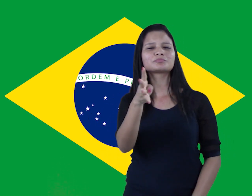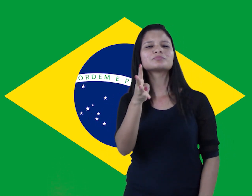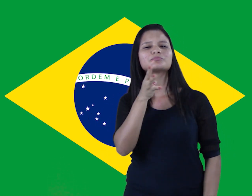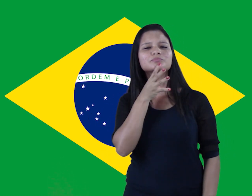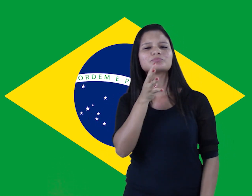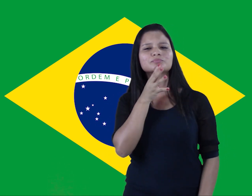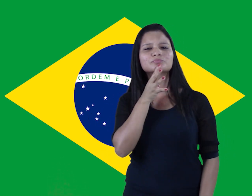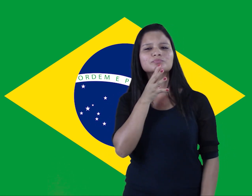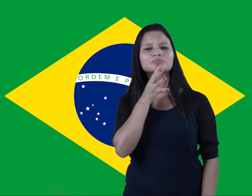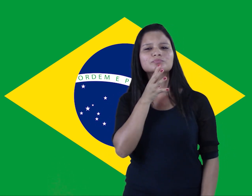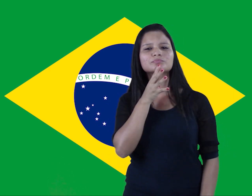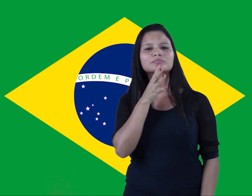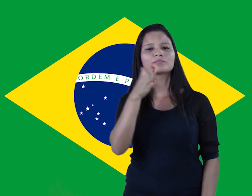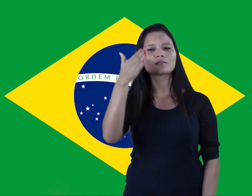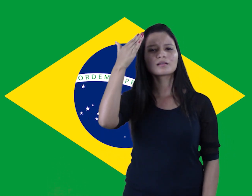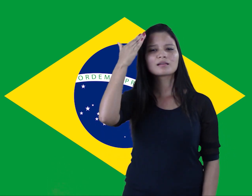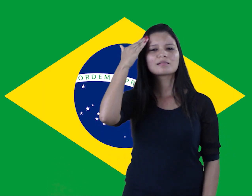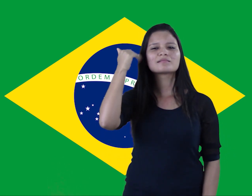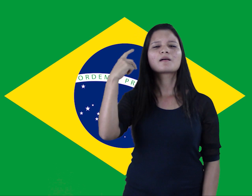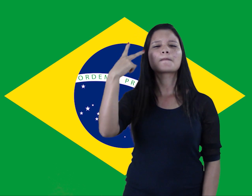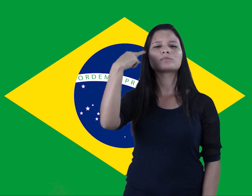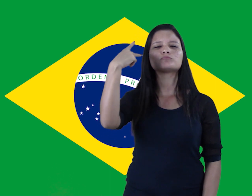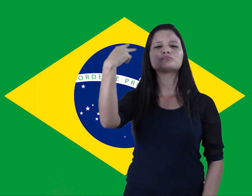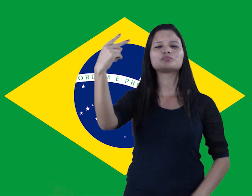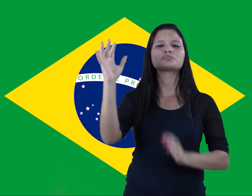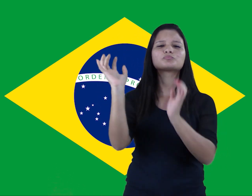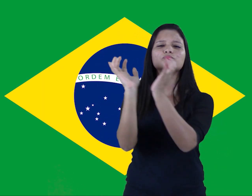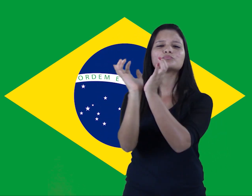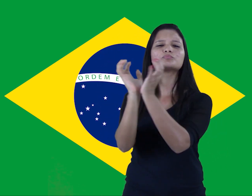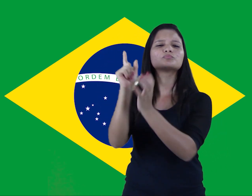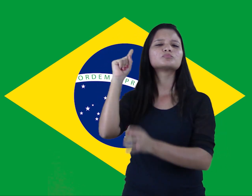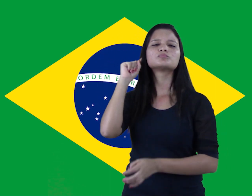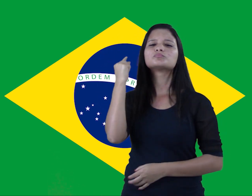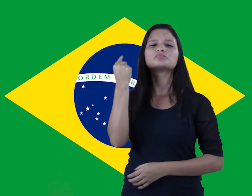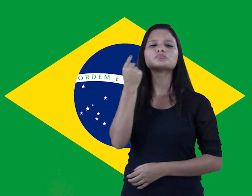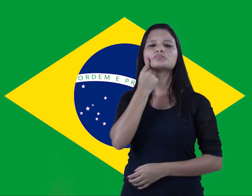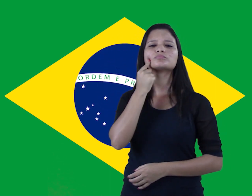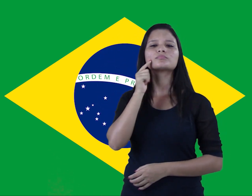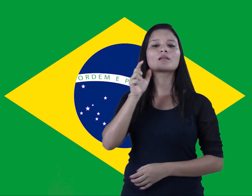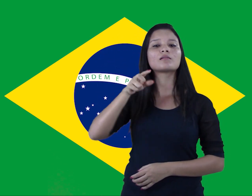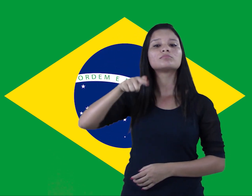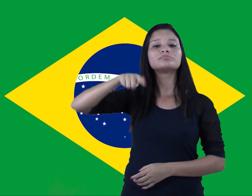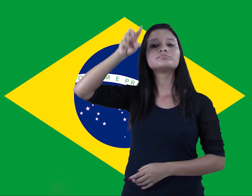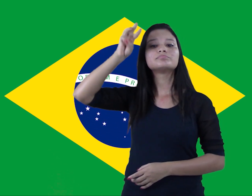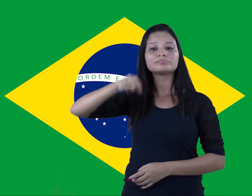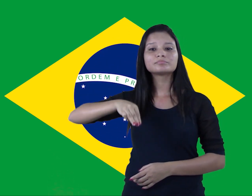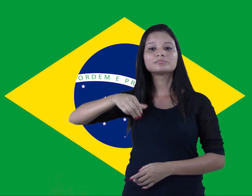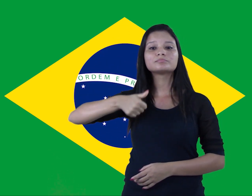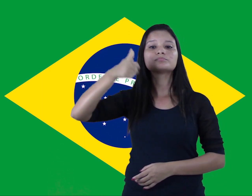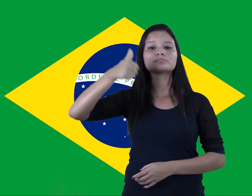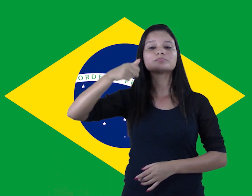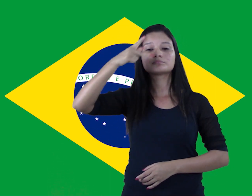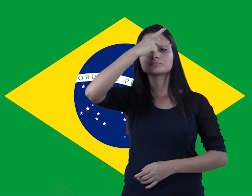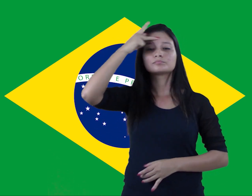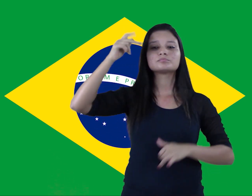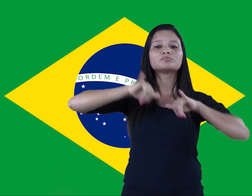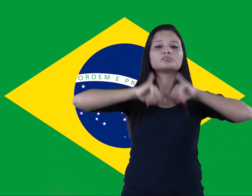Você conhece? Sabe a história desse povo? E quem foi o precursor dessa língua no